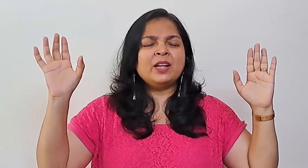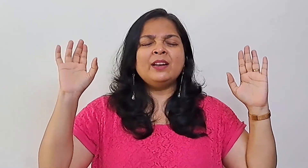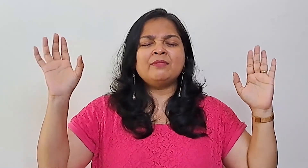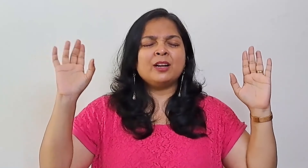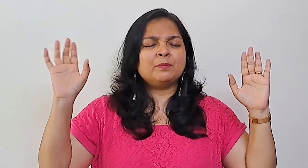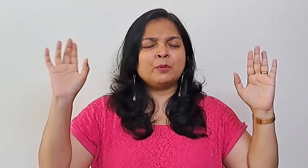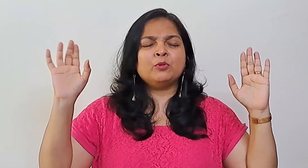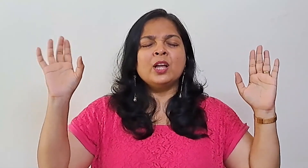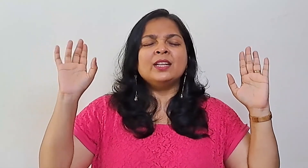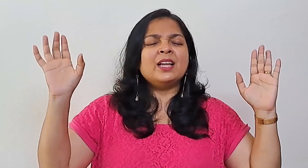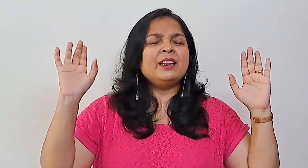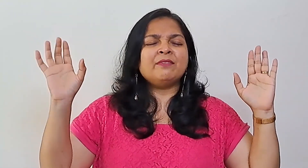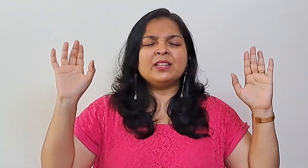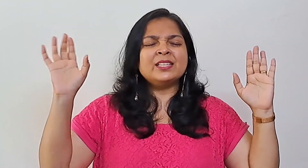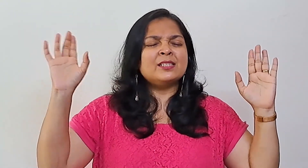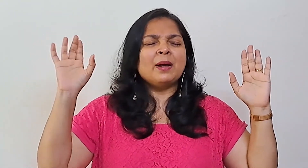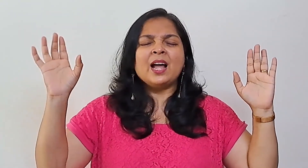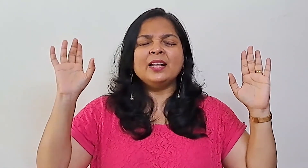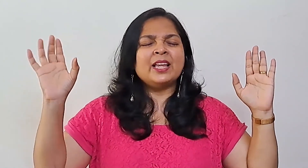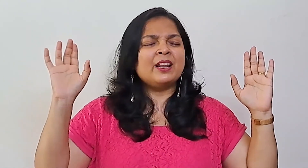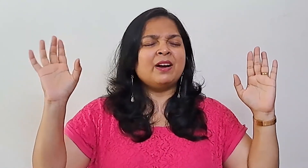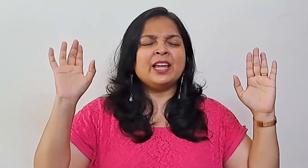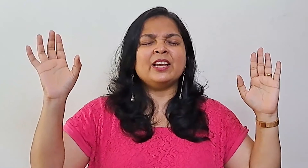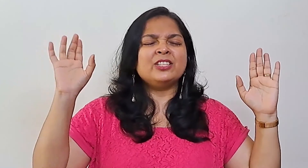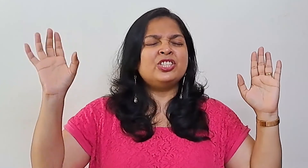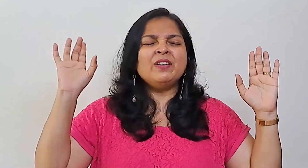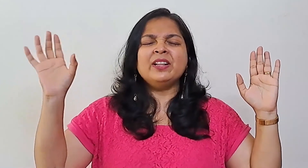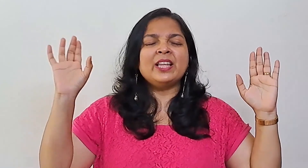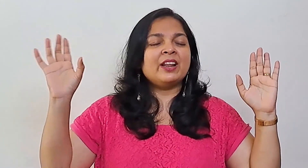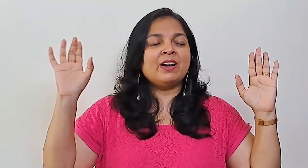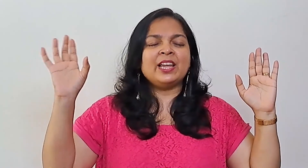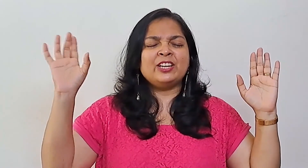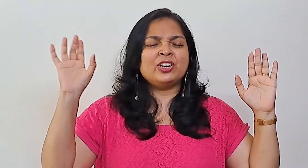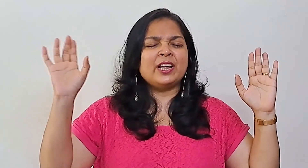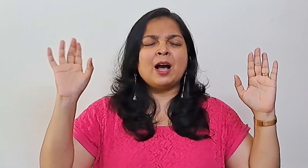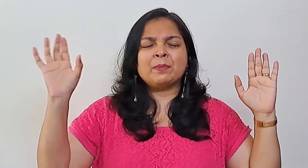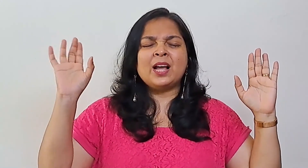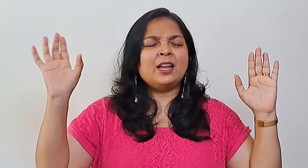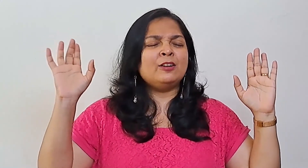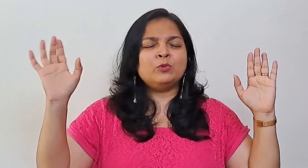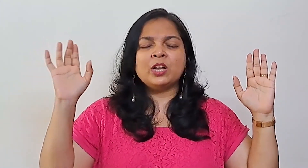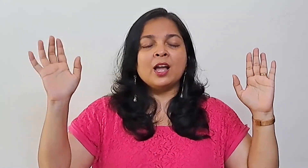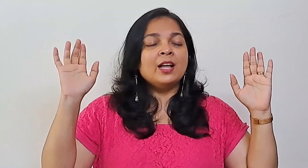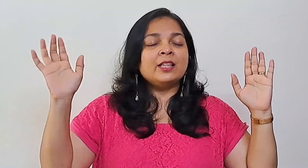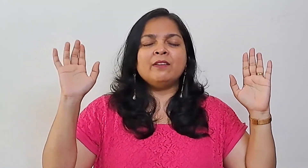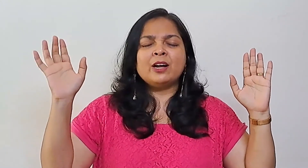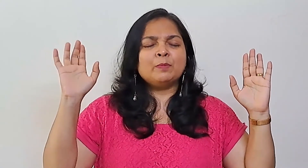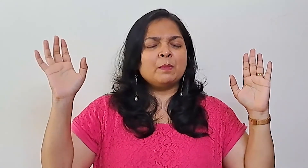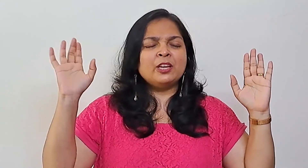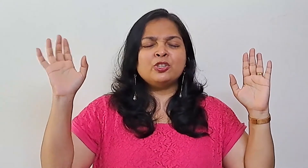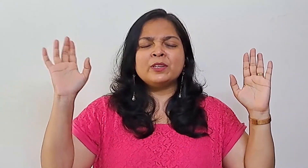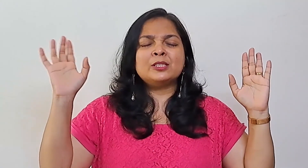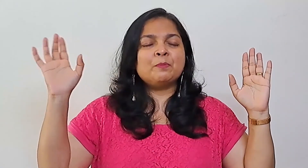ਪਿਤਾ ਪਰਮੇਸ਼ਵਰ, ਧੰਨਵਾਦ ਪਿਤਾ ਪਰਮੇਸ਼ਵਰ। ਥੈਂਕ ਯੂ ਜੀਸਸ। ਧੰਨਵਾਦ ਪਿਤਾ ਪਰਮੇਸ਼ਵਰ, ਧੰਨਵਾਦ